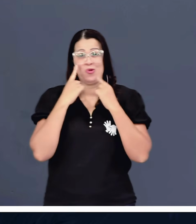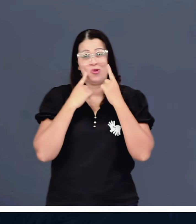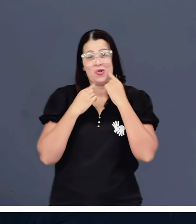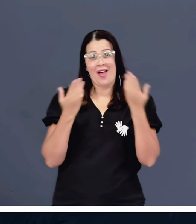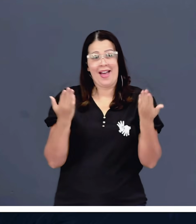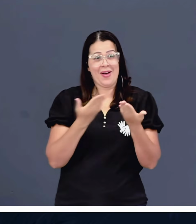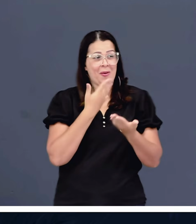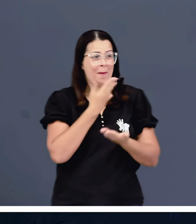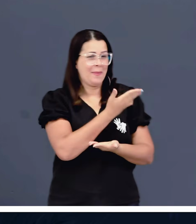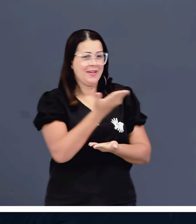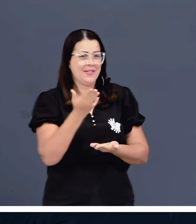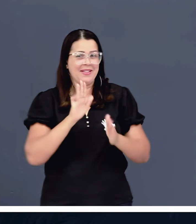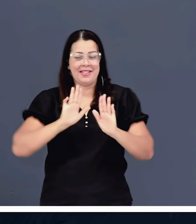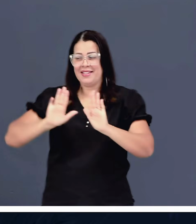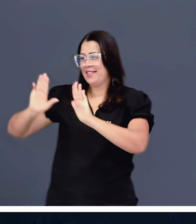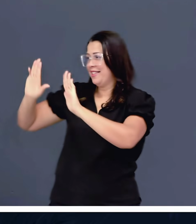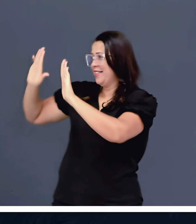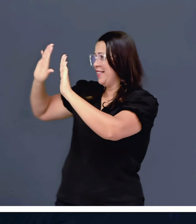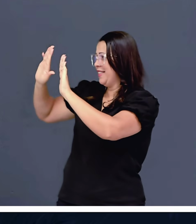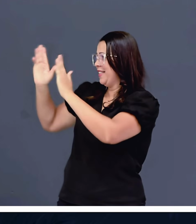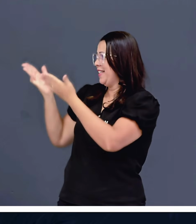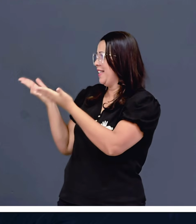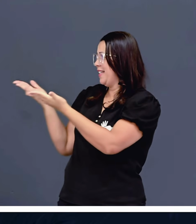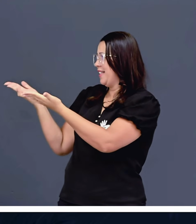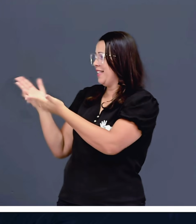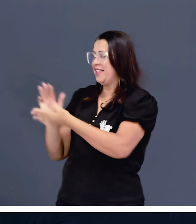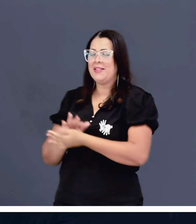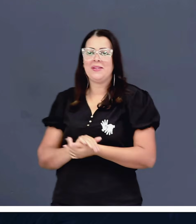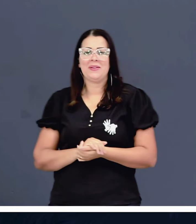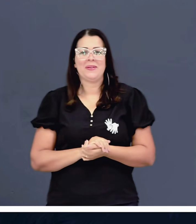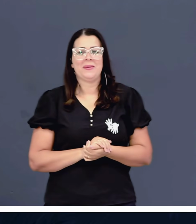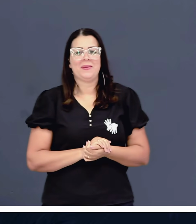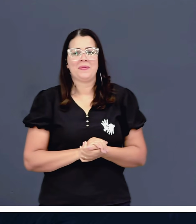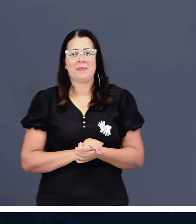Estenda as mãos para cá, por favor. Vamos apresentar ao Senhor.